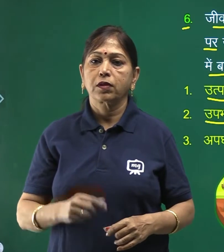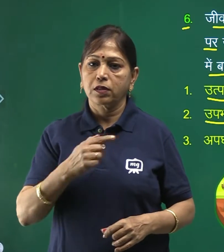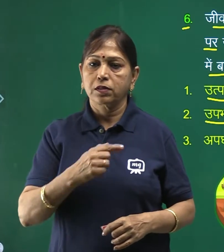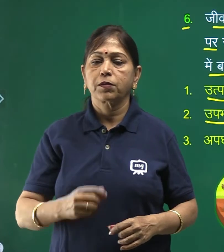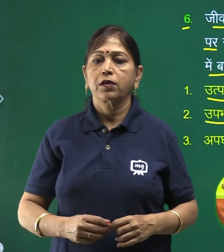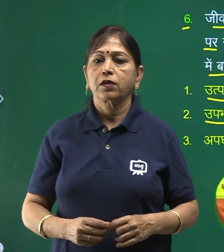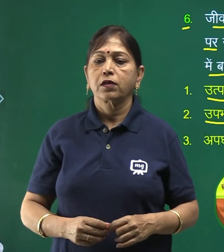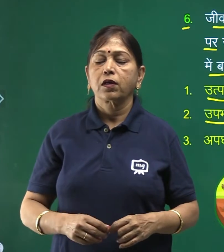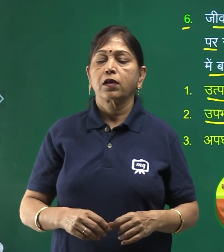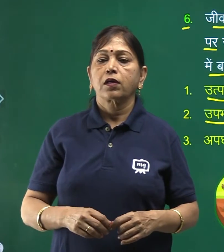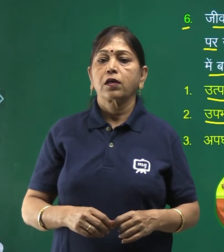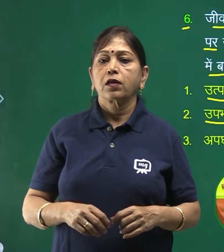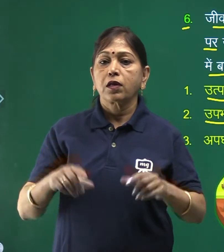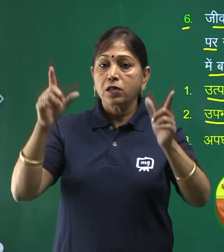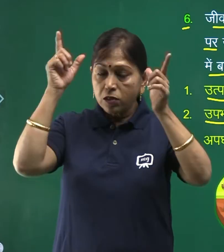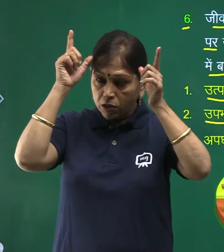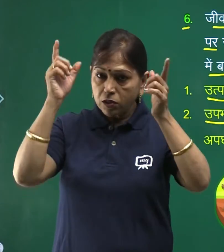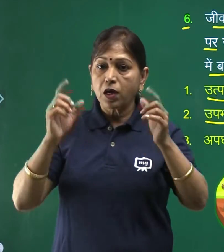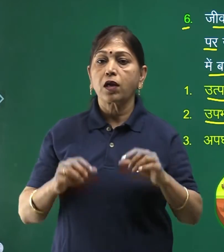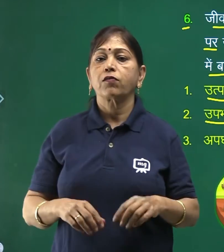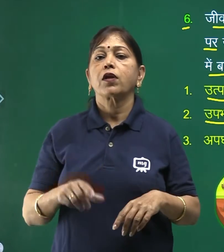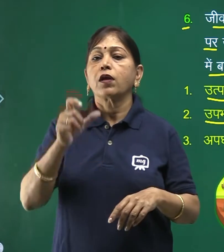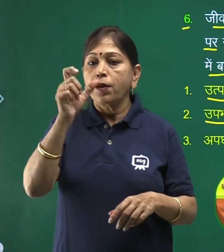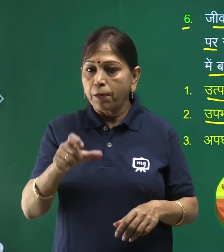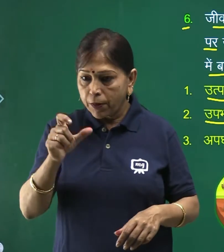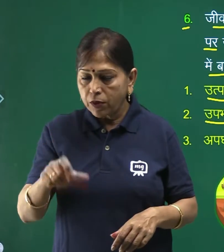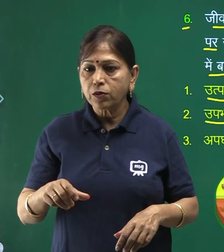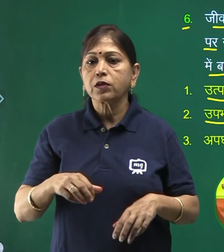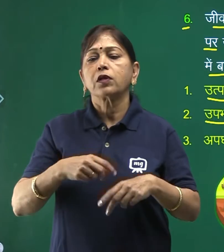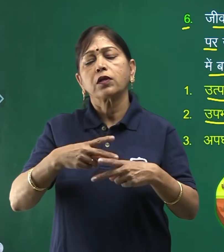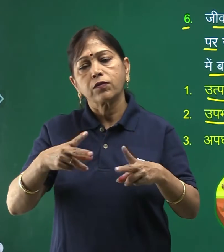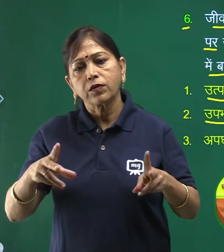इसमें जानवर, मनुष्य आदि आते हैं।